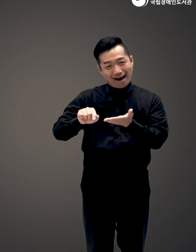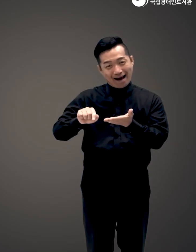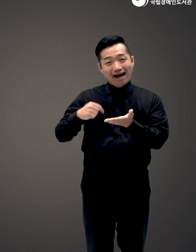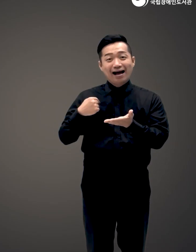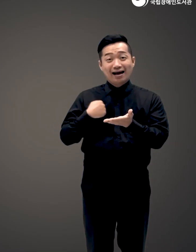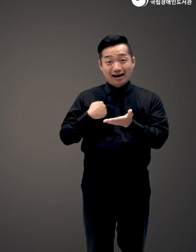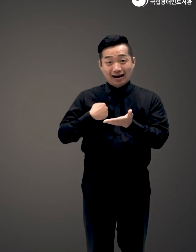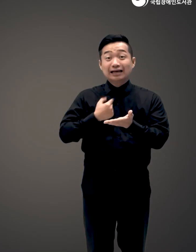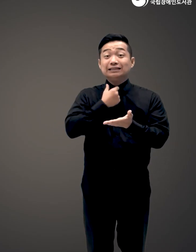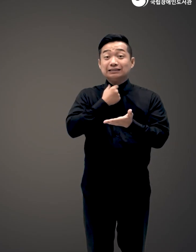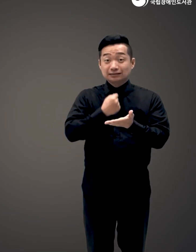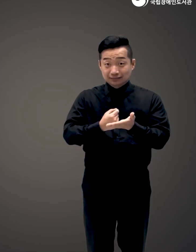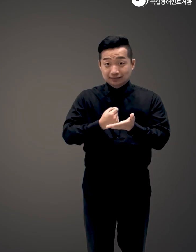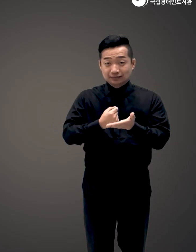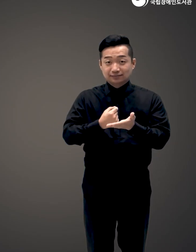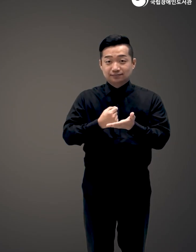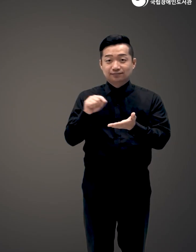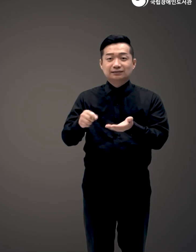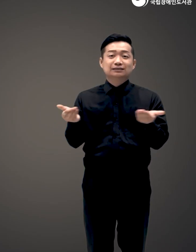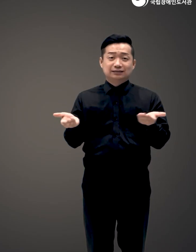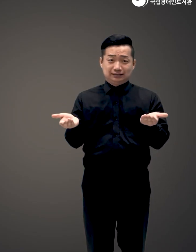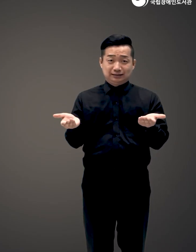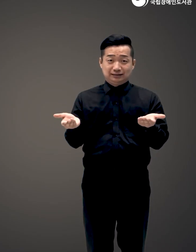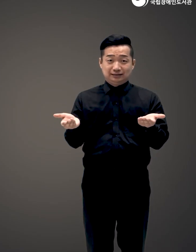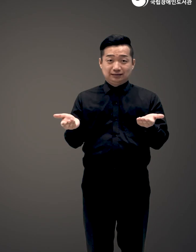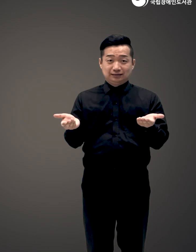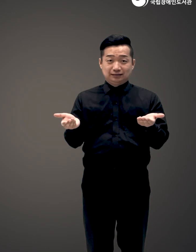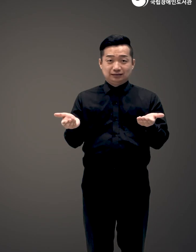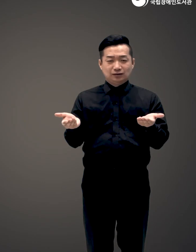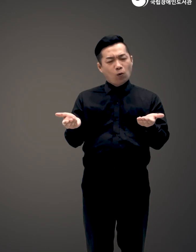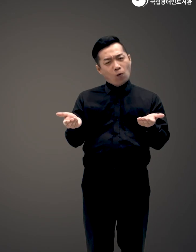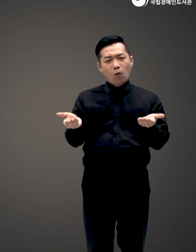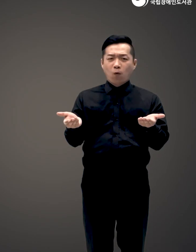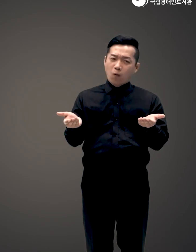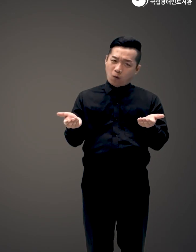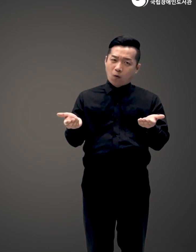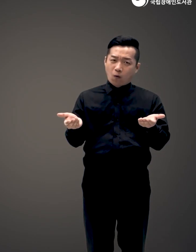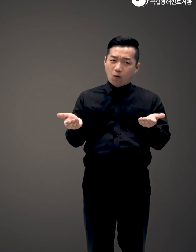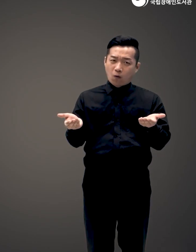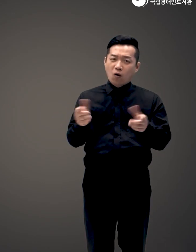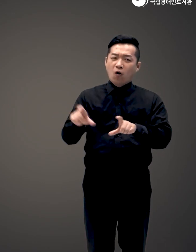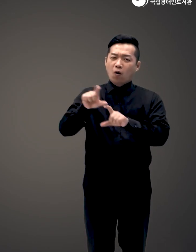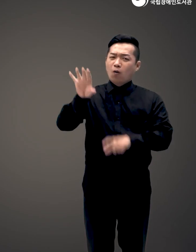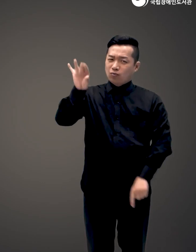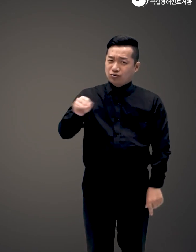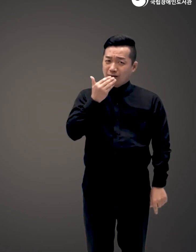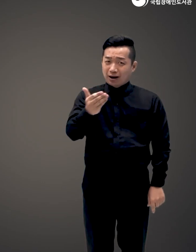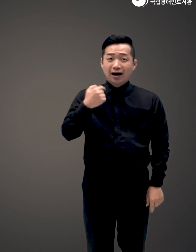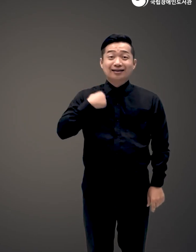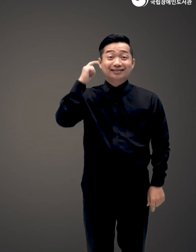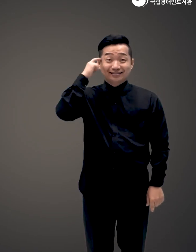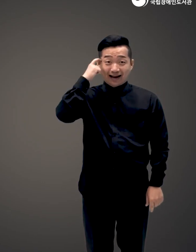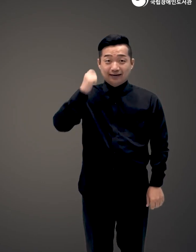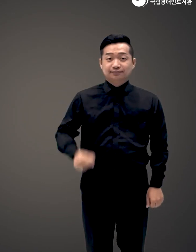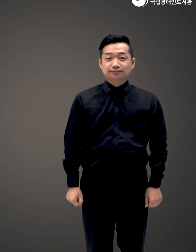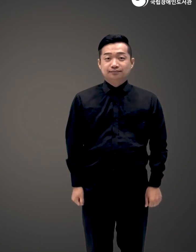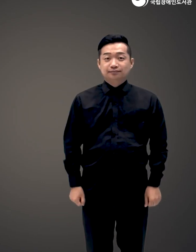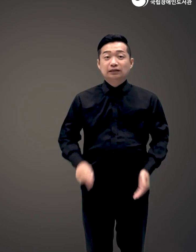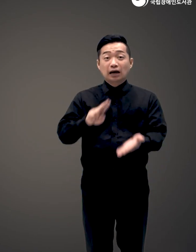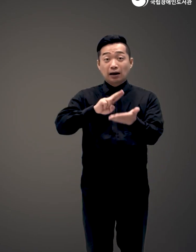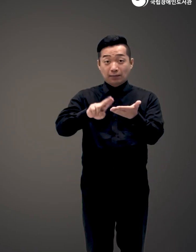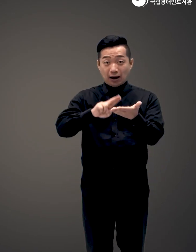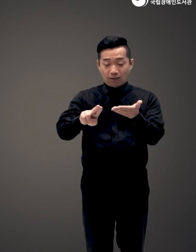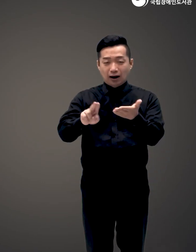만화면 내가 하고 싶은 그런 작업을 하기에 오히려 이게 더 적합할 수도 있겠다 이런 생각을